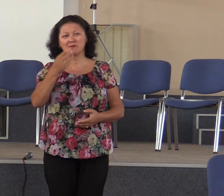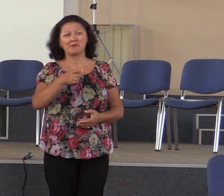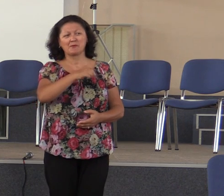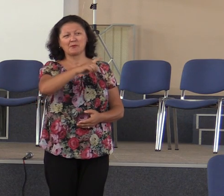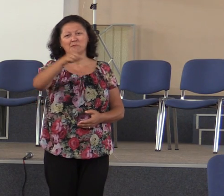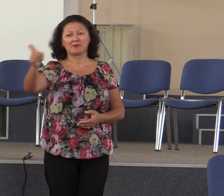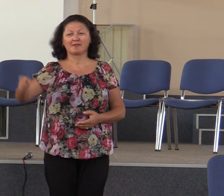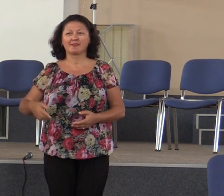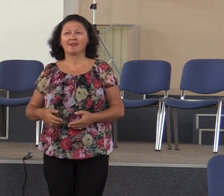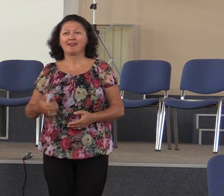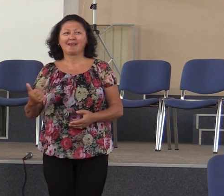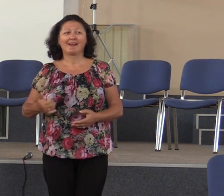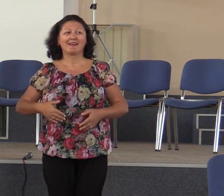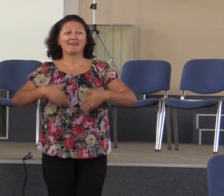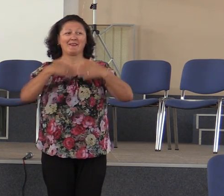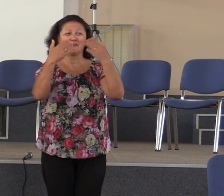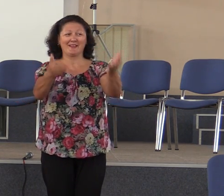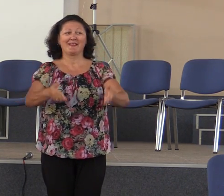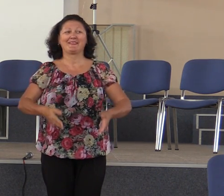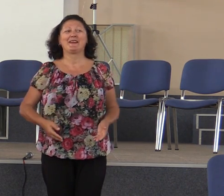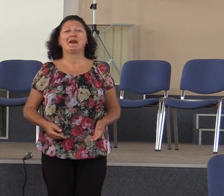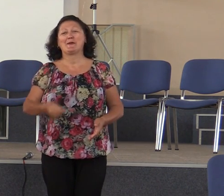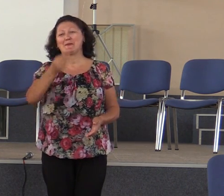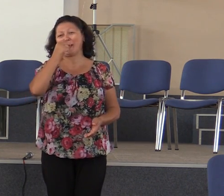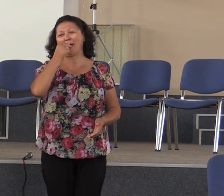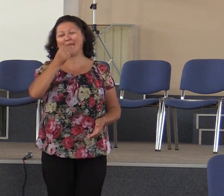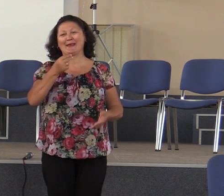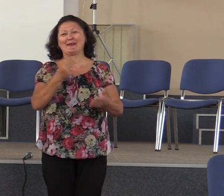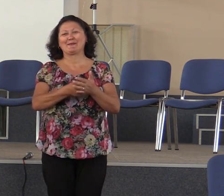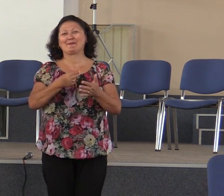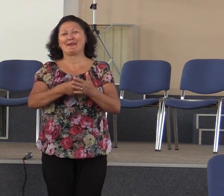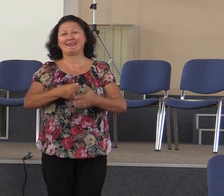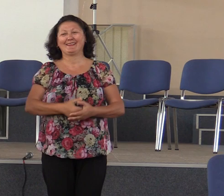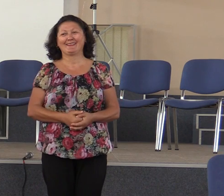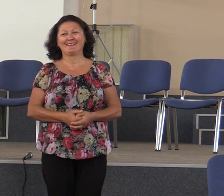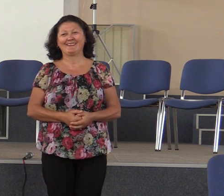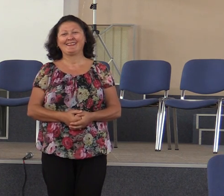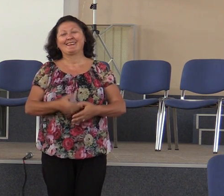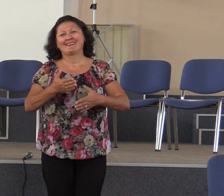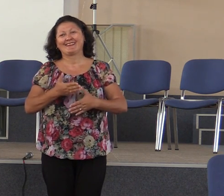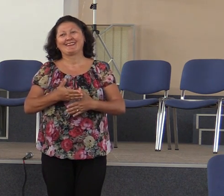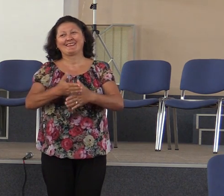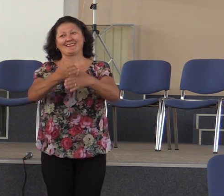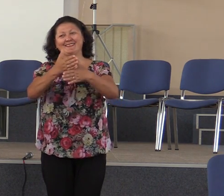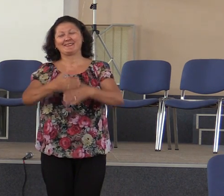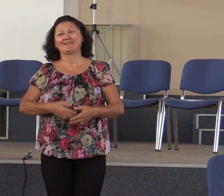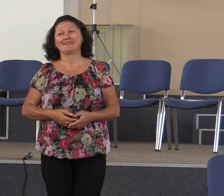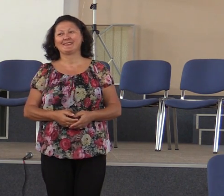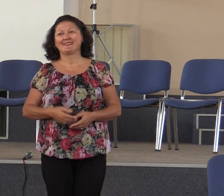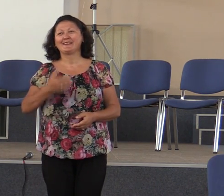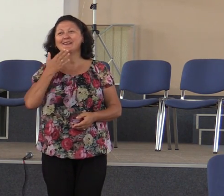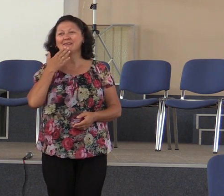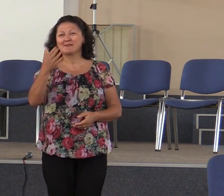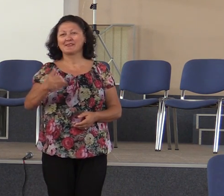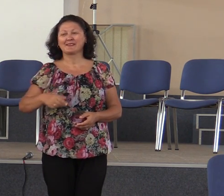ne-au dat de la mâncare, bani, care ne-au susținut în ceea ce facem. Le mulțumim